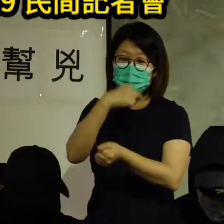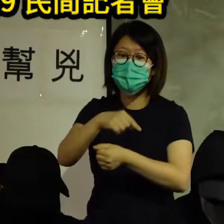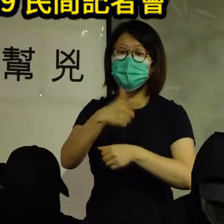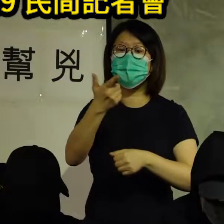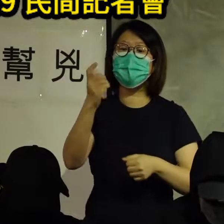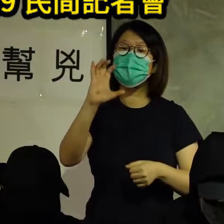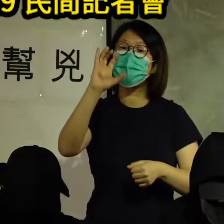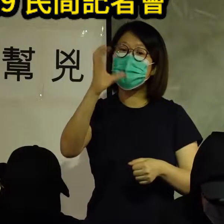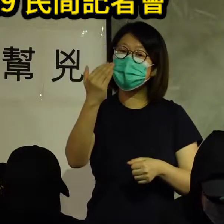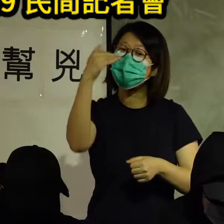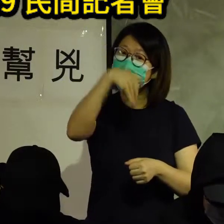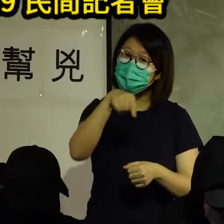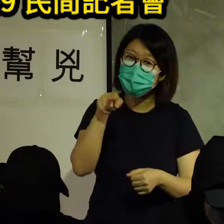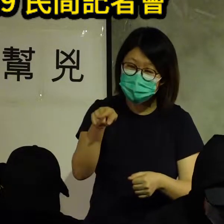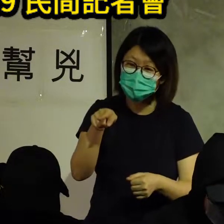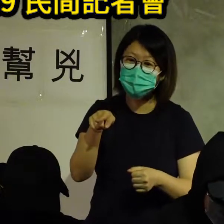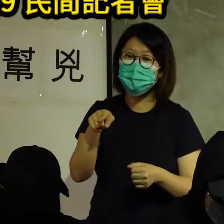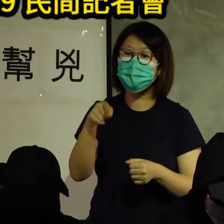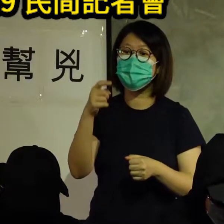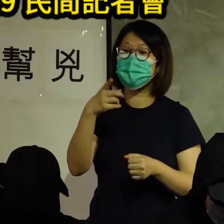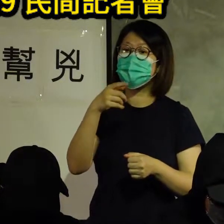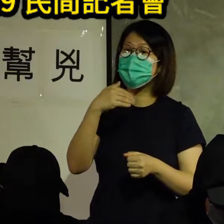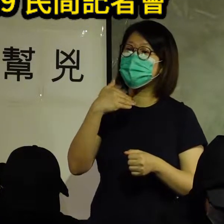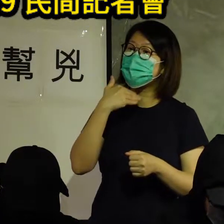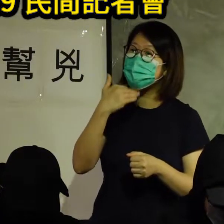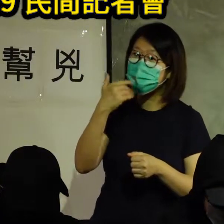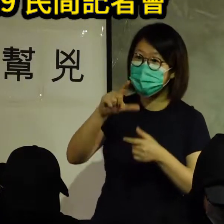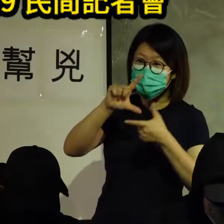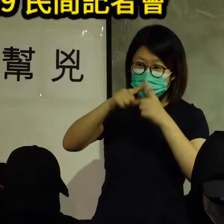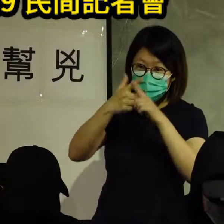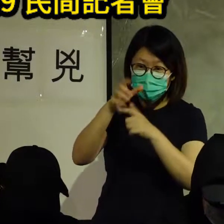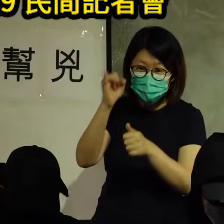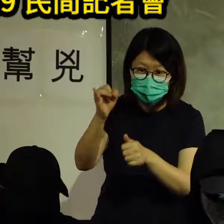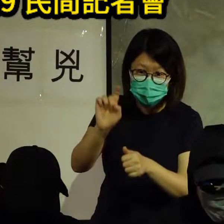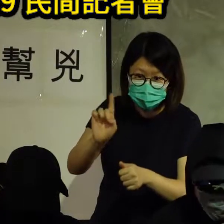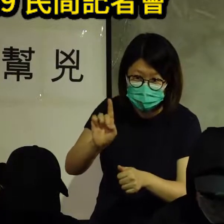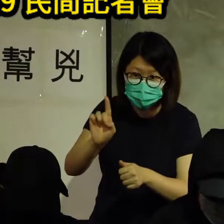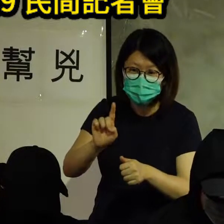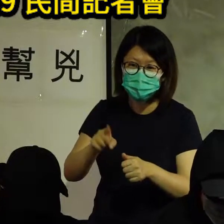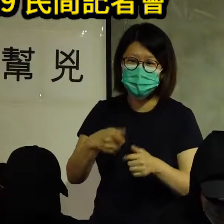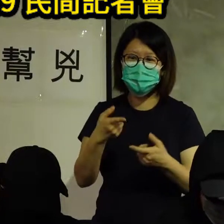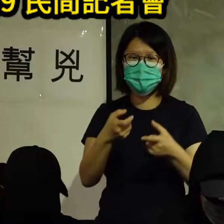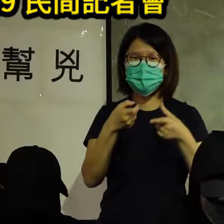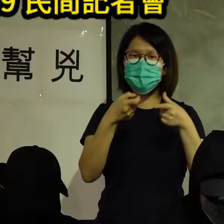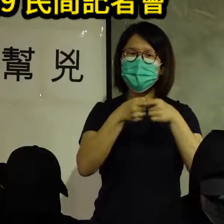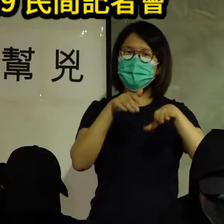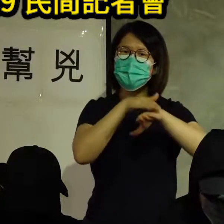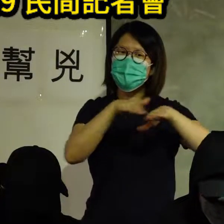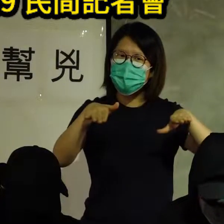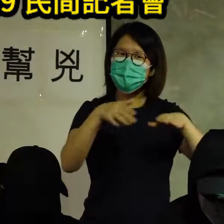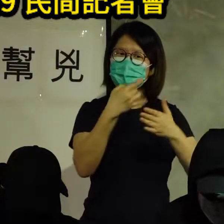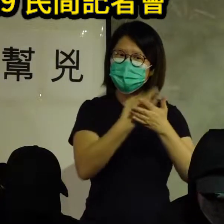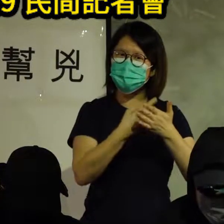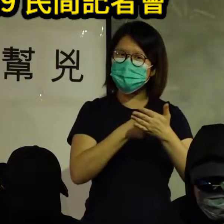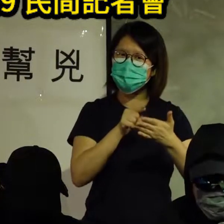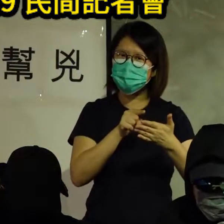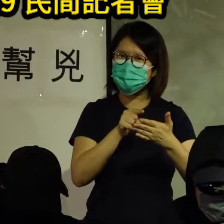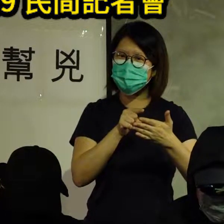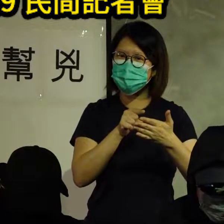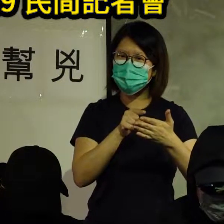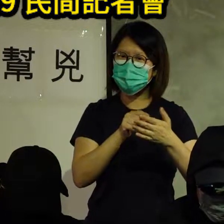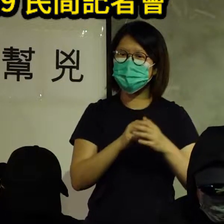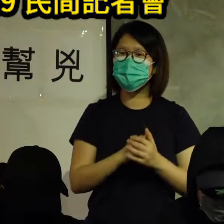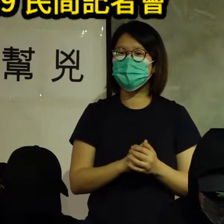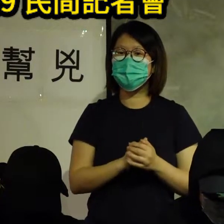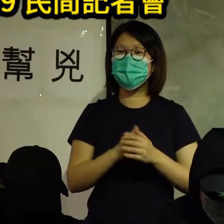2016年雨傘革命以公安條例入面的暴動或煽惑暴動等罪名首